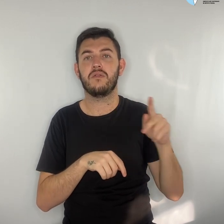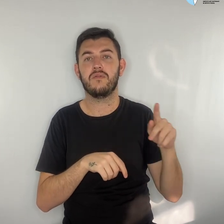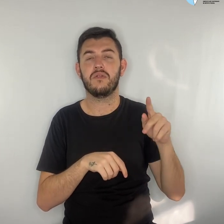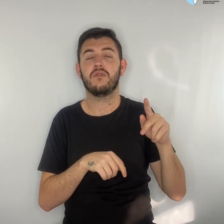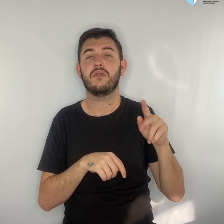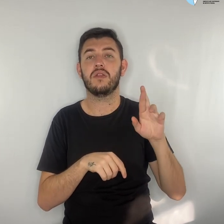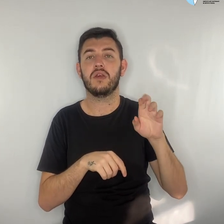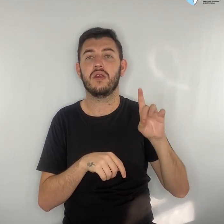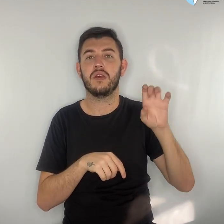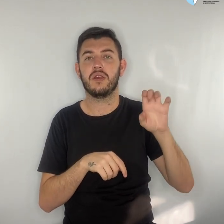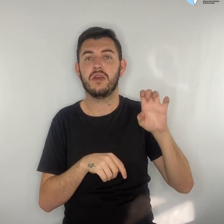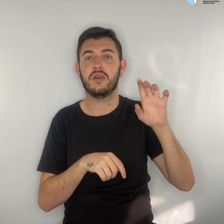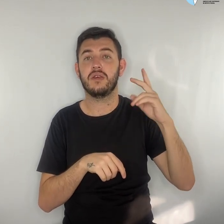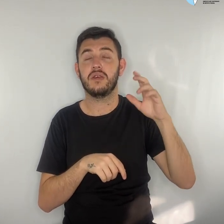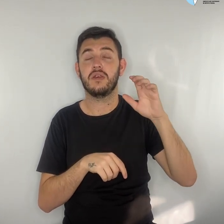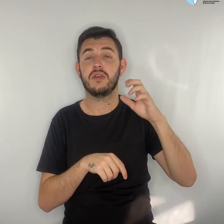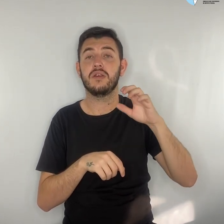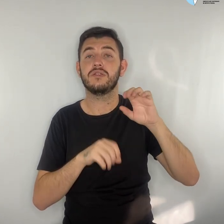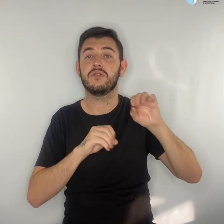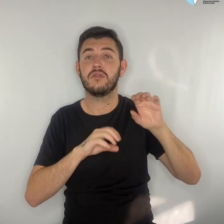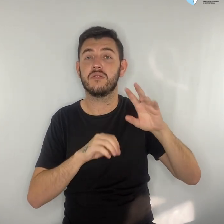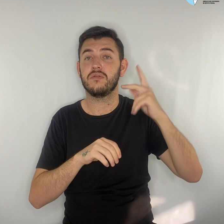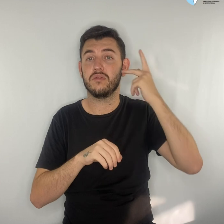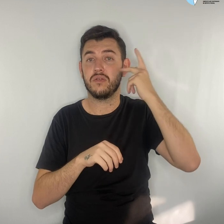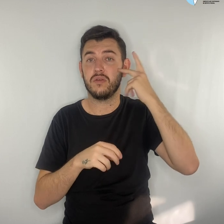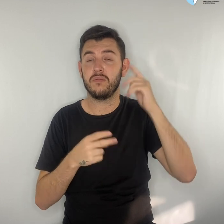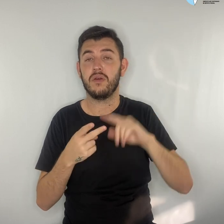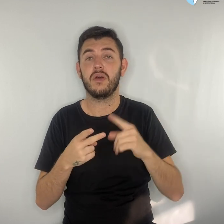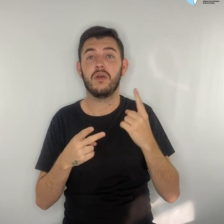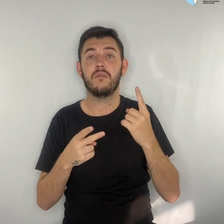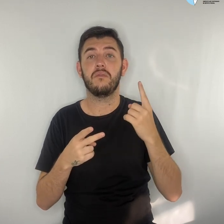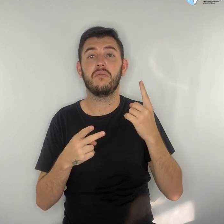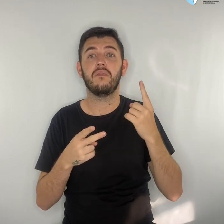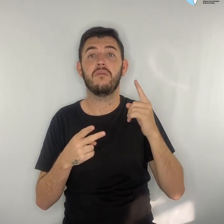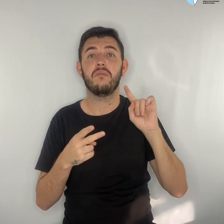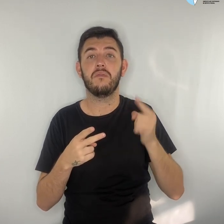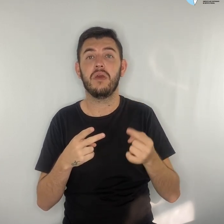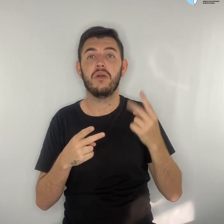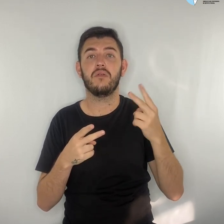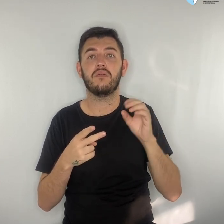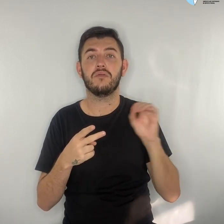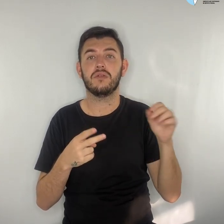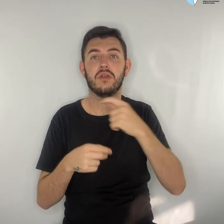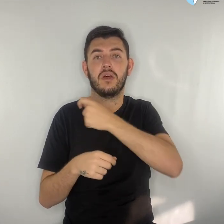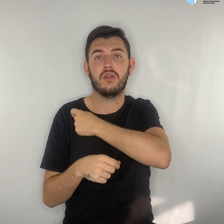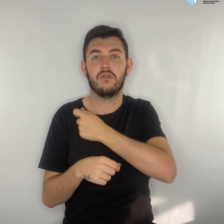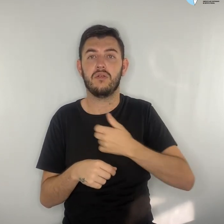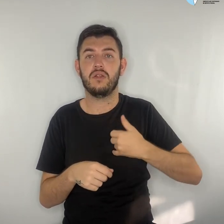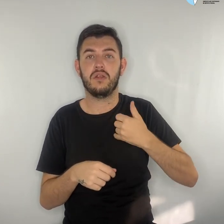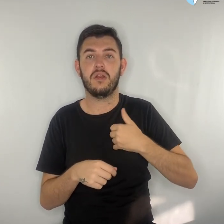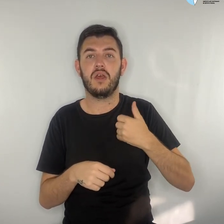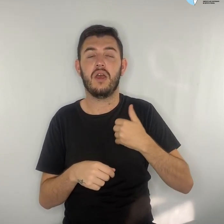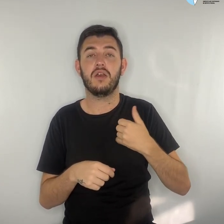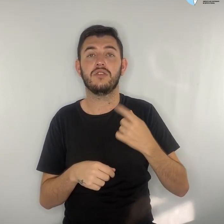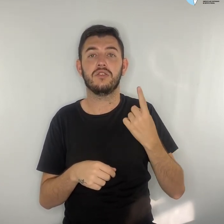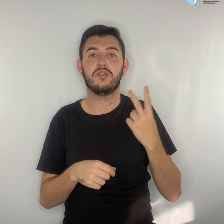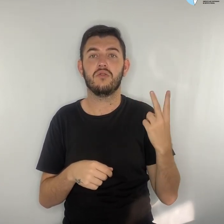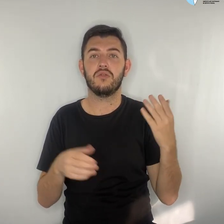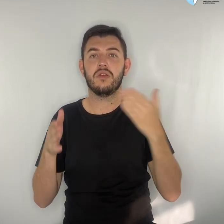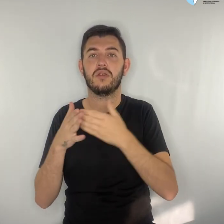estudantes com idade a partir de 14 anos e 1.250 familiares dos